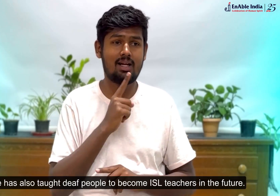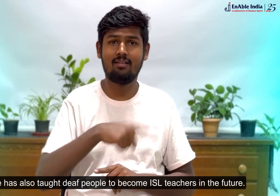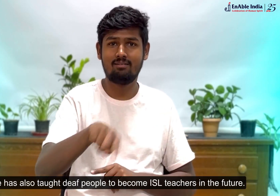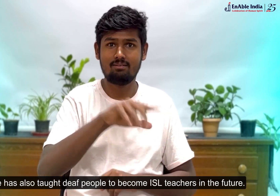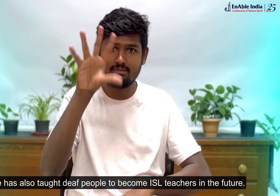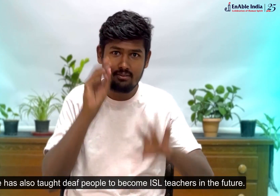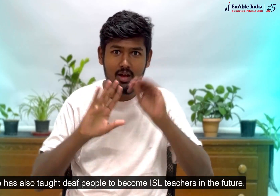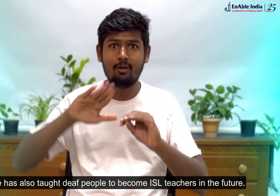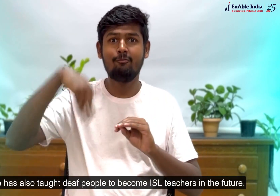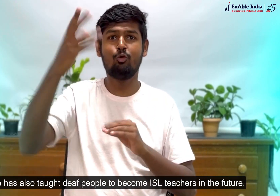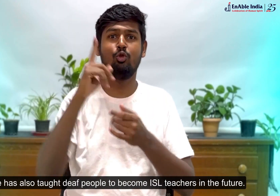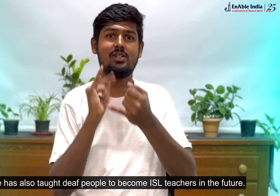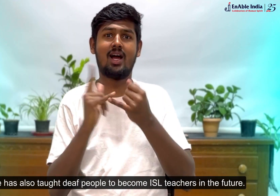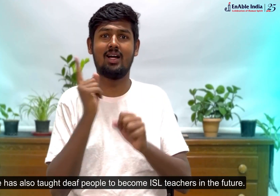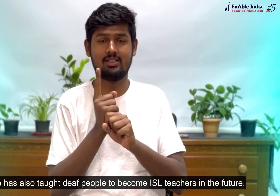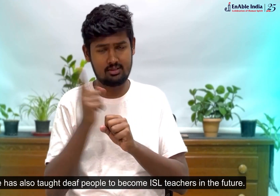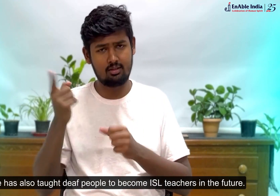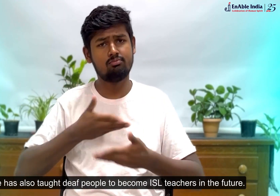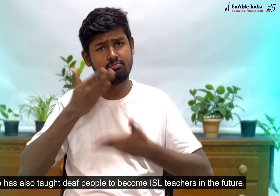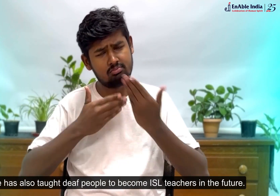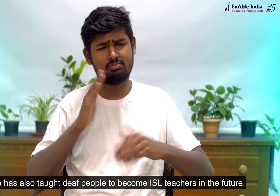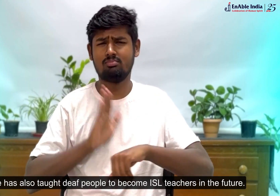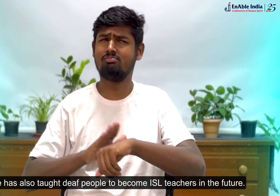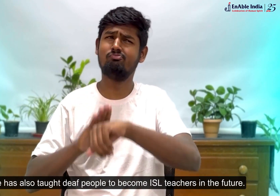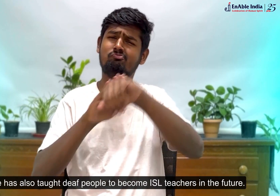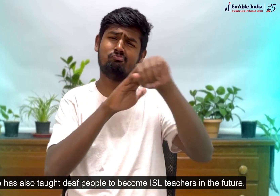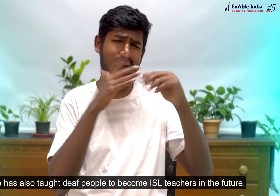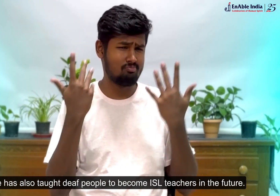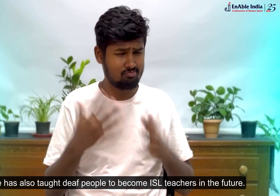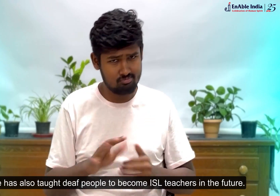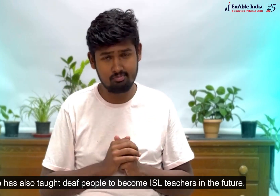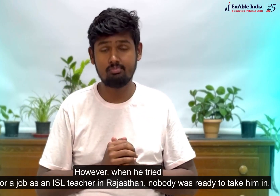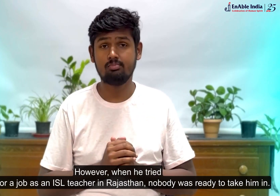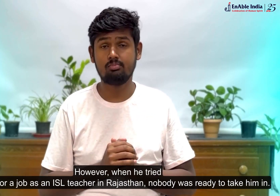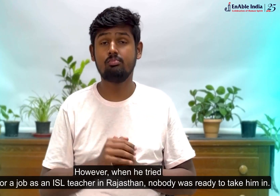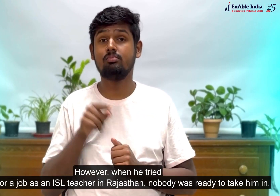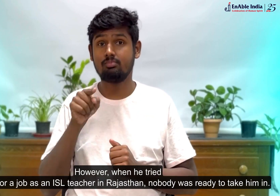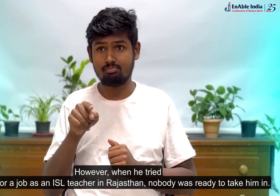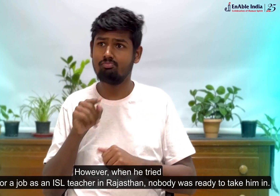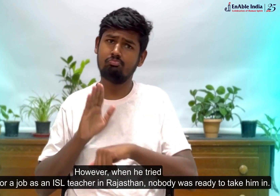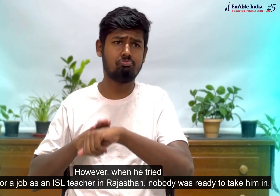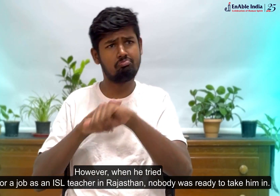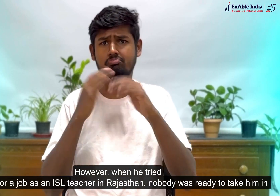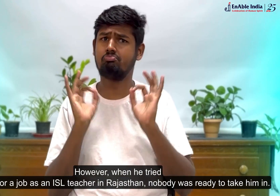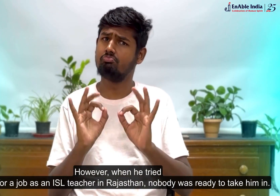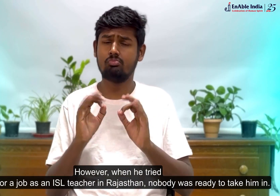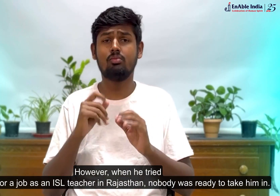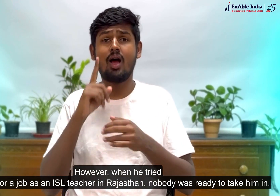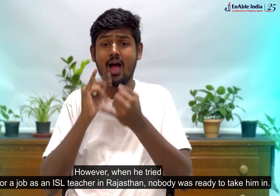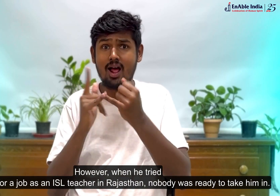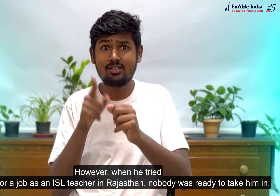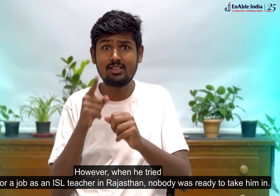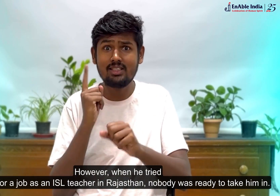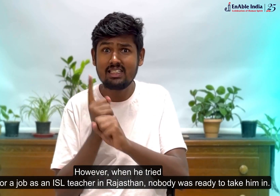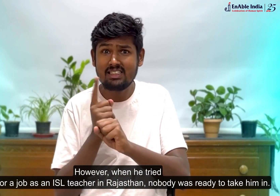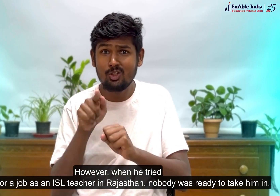और हियरिंग इंटरप्रेटर्स को आईएसएल सिखाया है। उन्होंने बधिर लोगों को भविष्य में आईएसएल शिक्षक बनने के लिए भी सिखाया